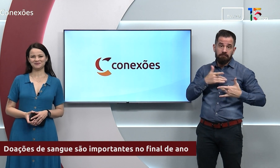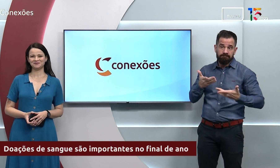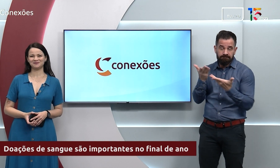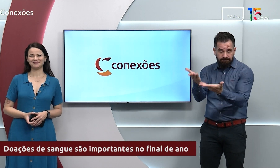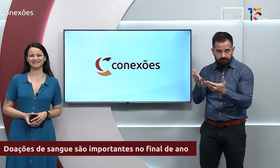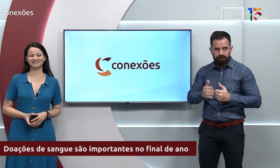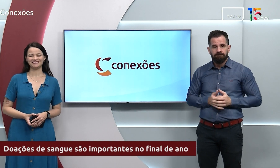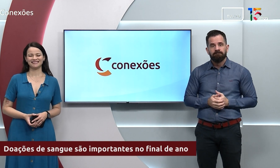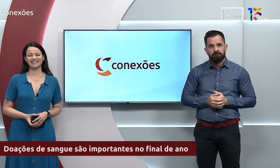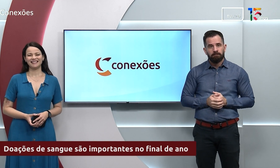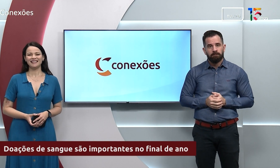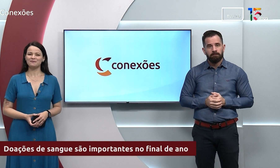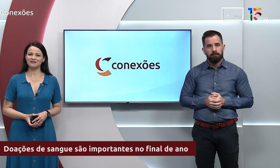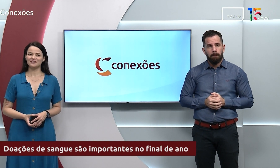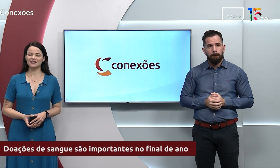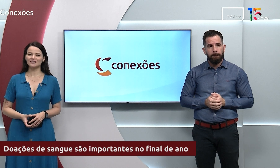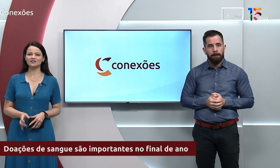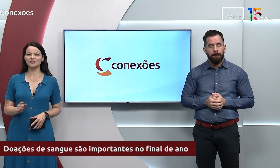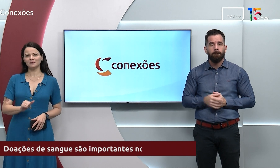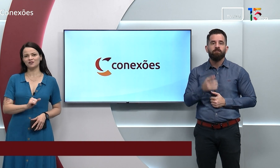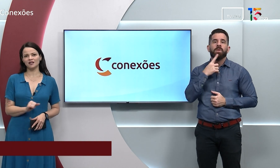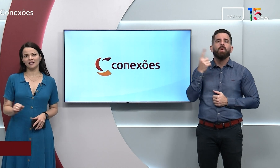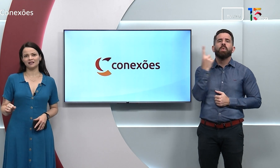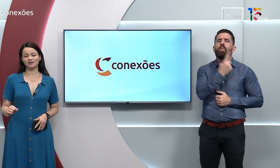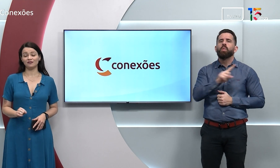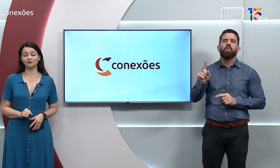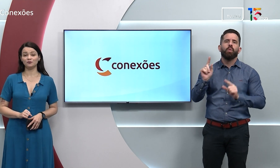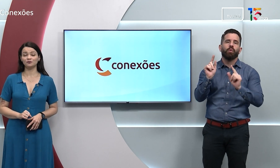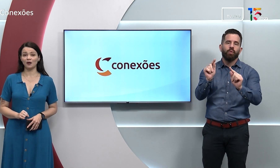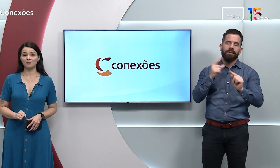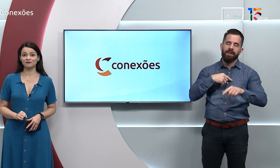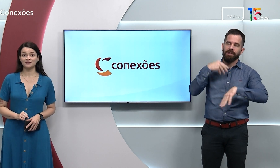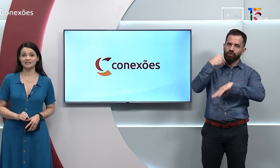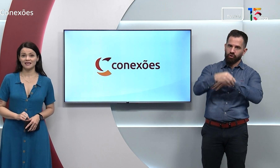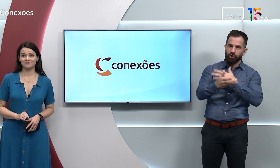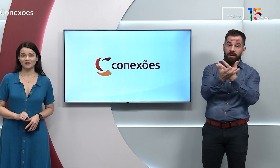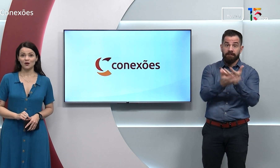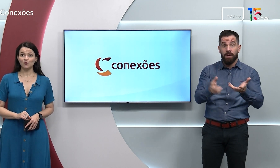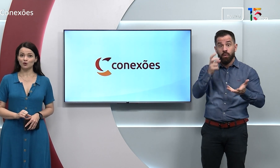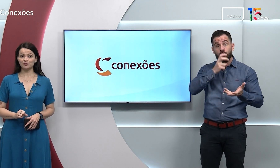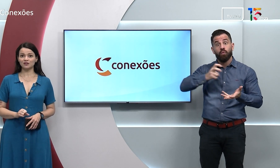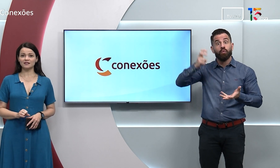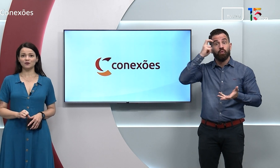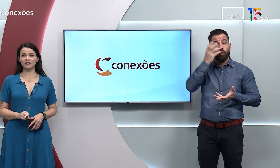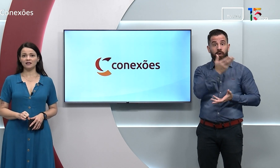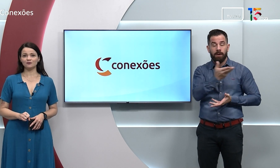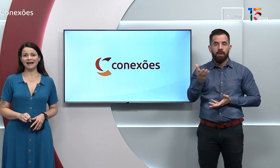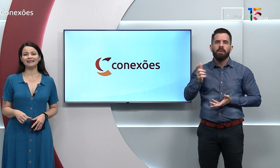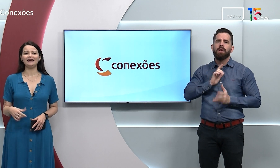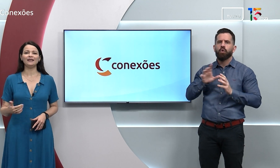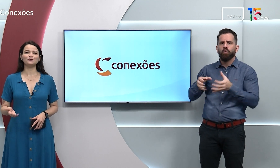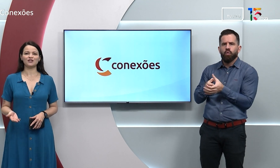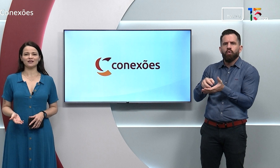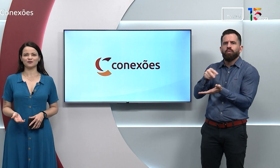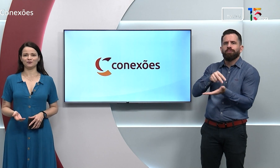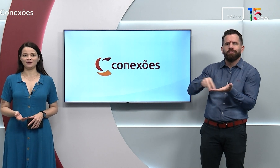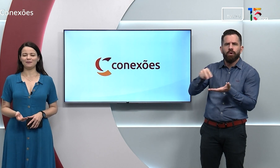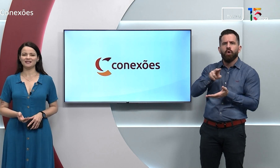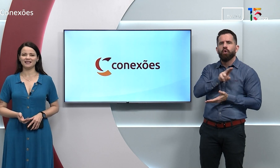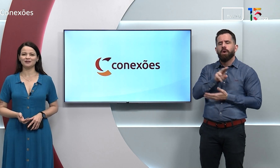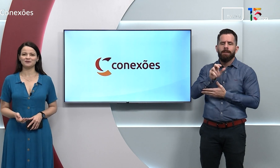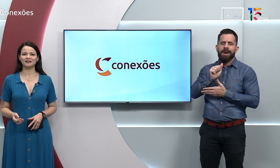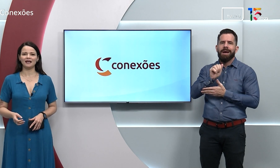ano. E para fechar, a gente tem uma dica de evento cultural para você. O grupo de dança goiano Ateliê do